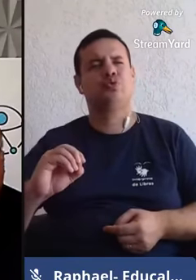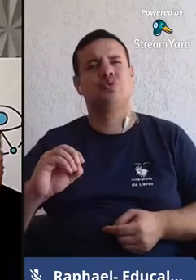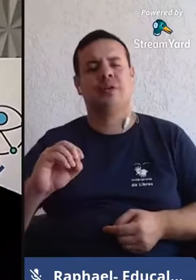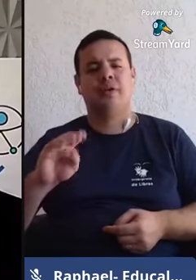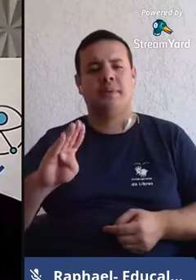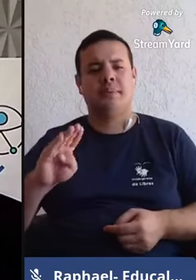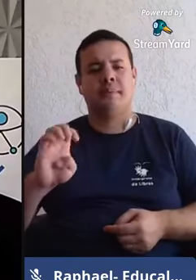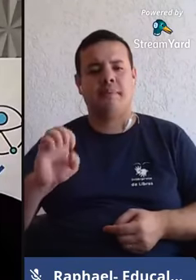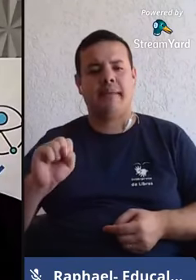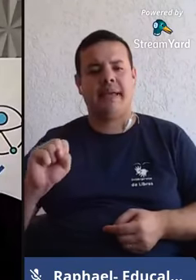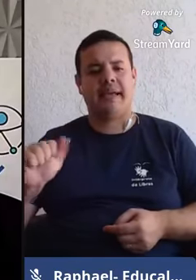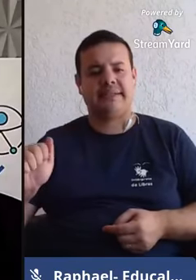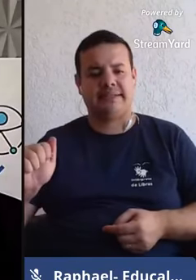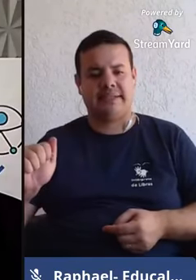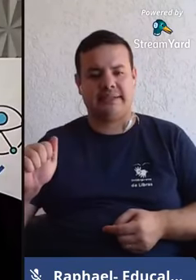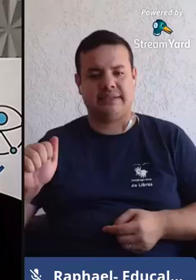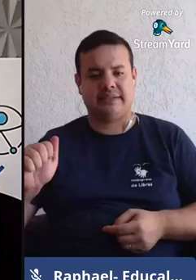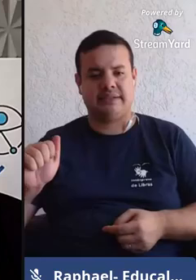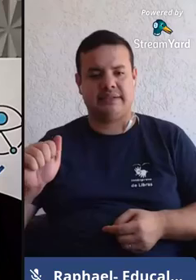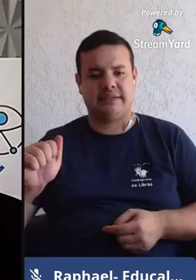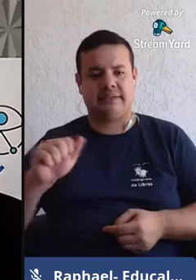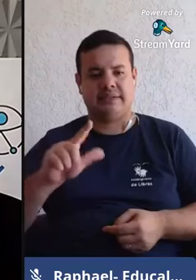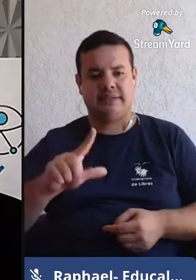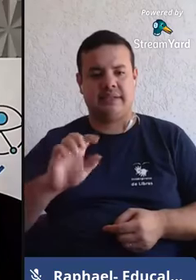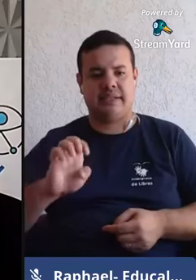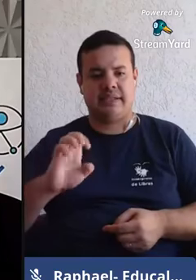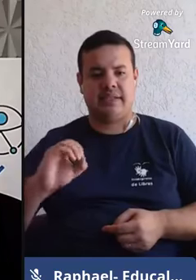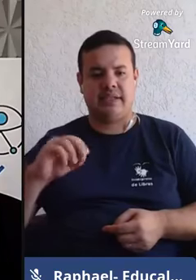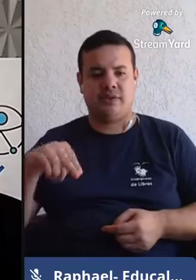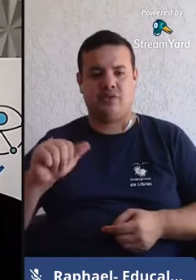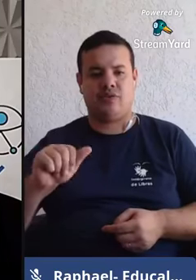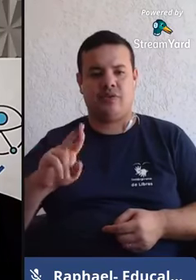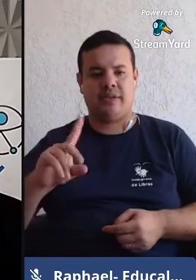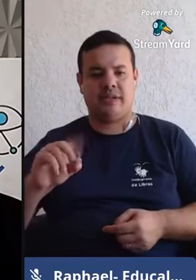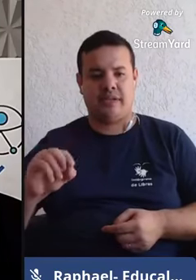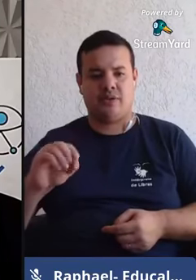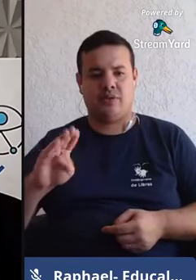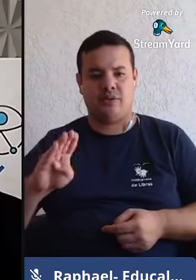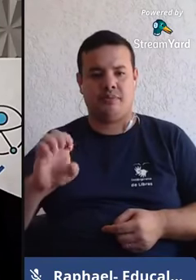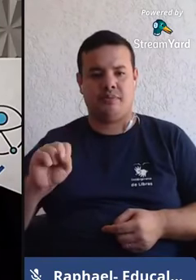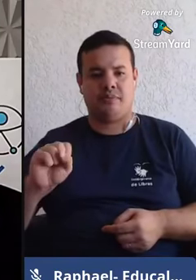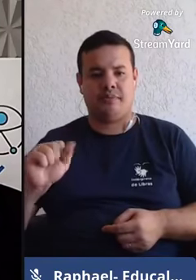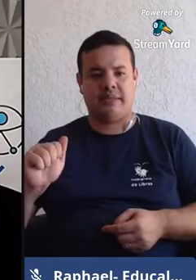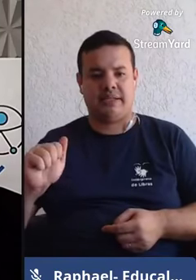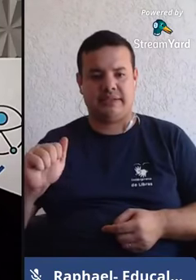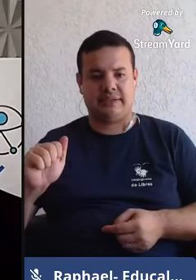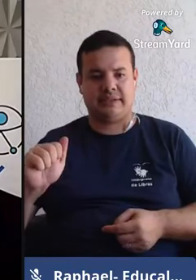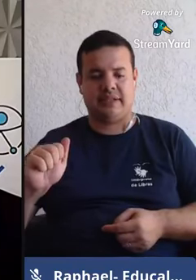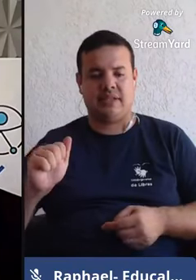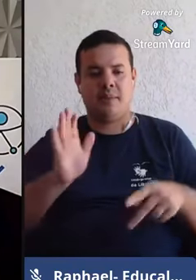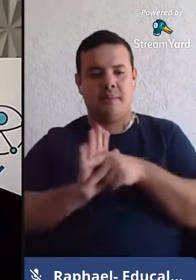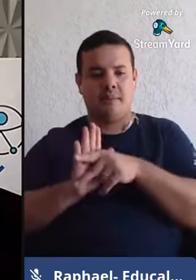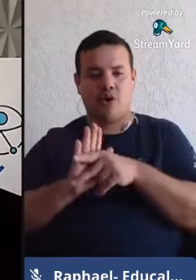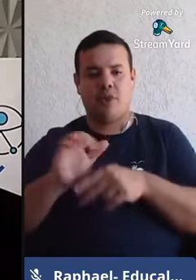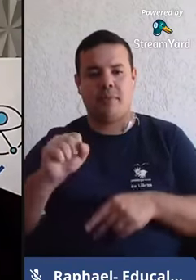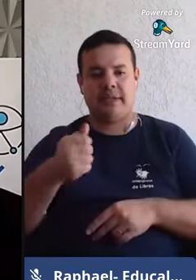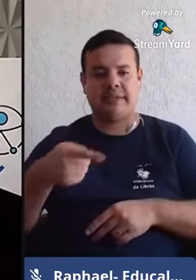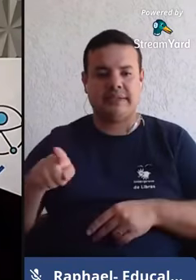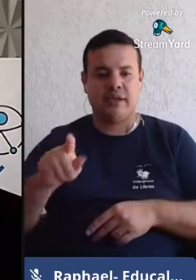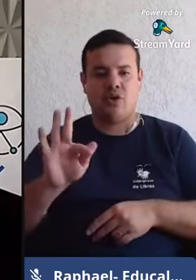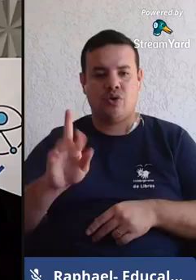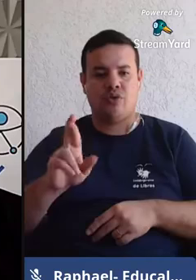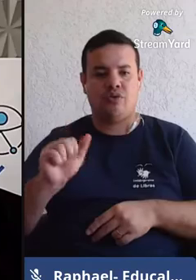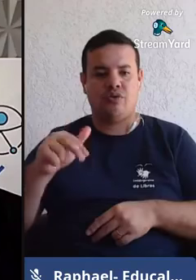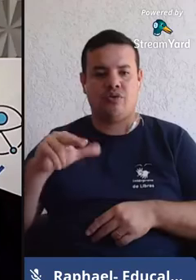Bessa. O Leonardo, menino da São Francisco. Fez São Francisco, não sei se você conheceu. De